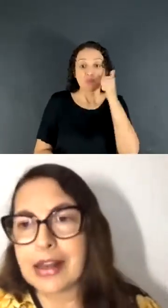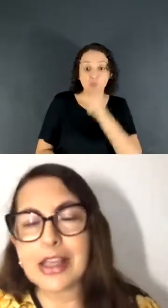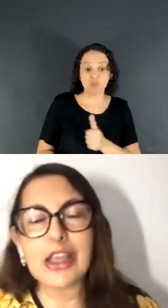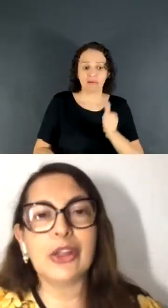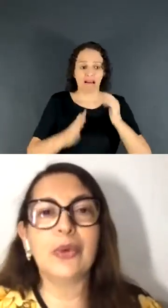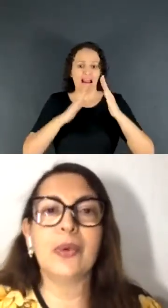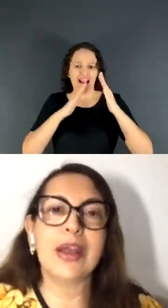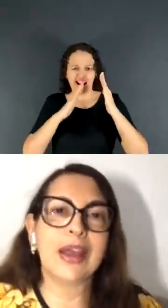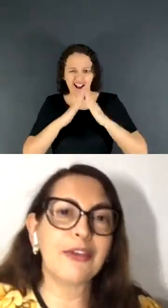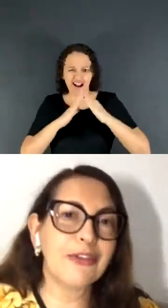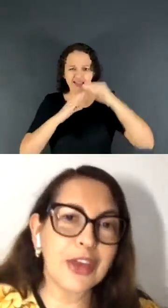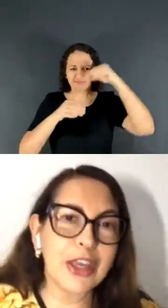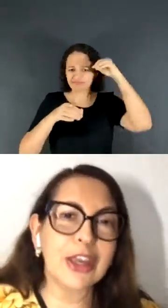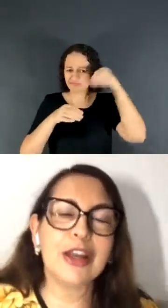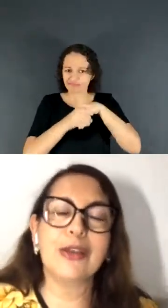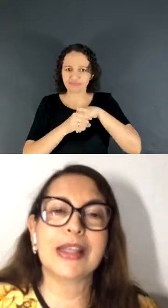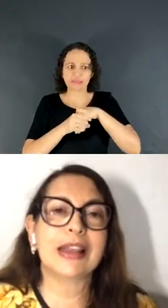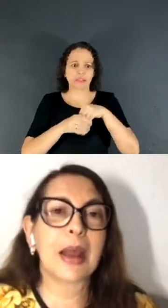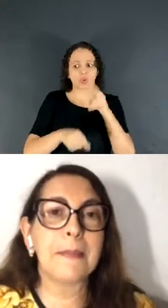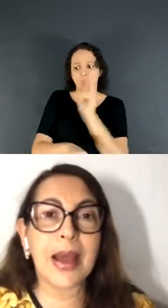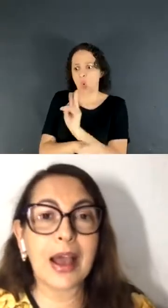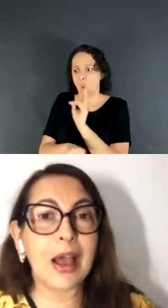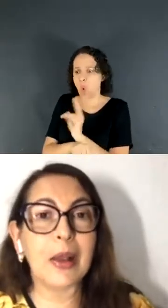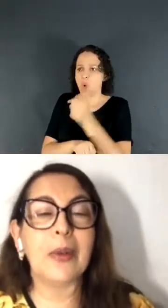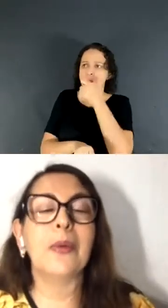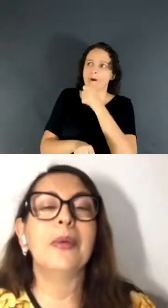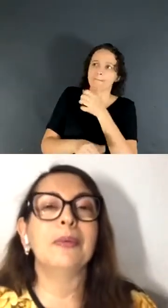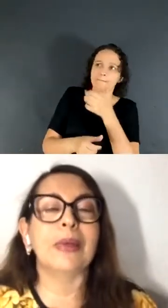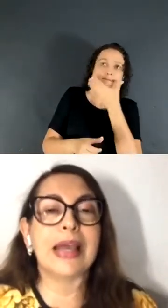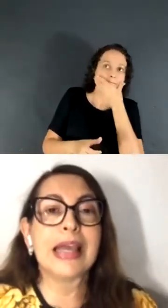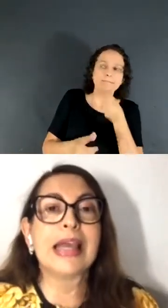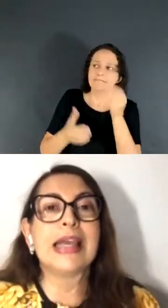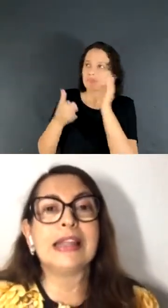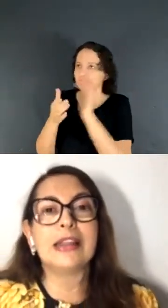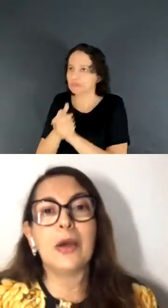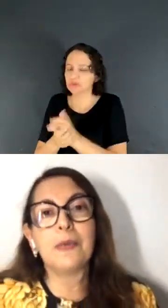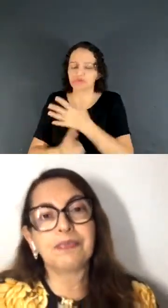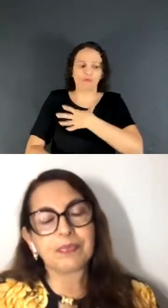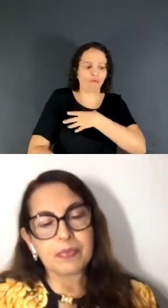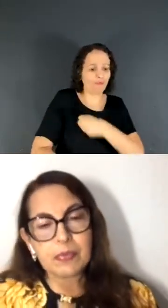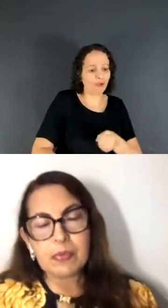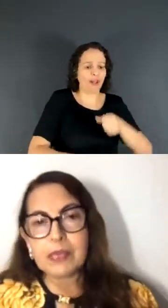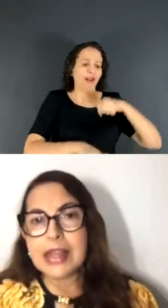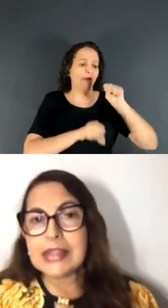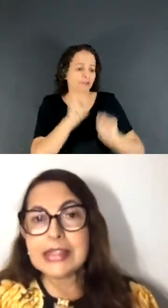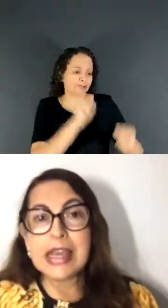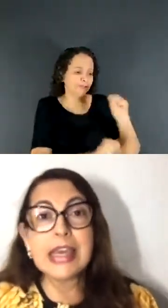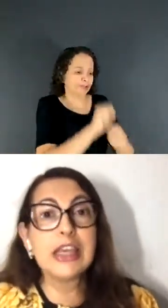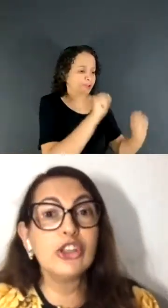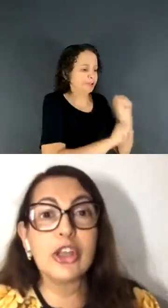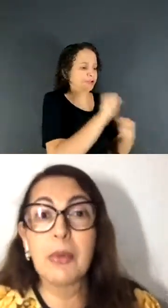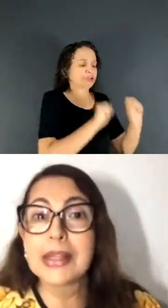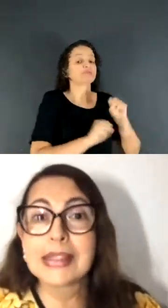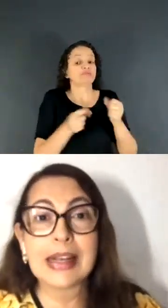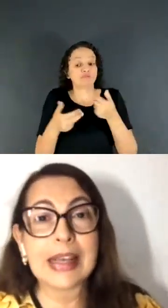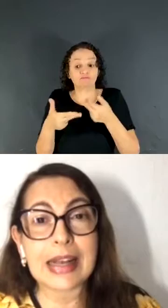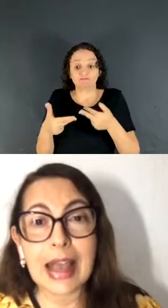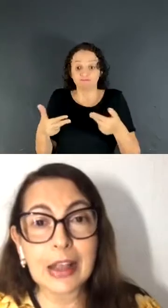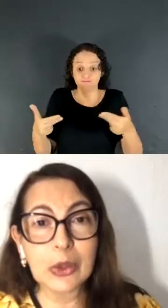é marido, é filhos, é trabalho, né? Então, esse